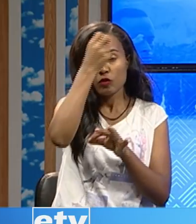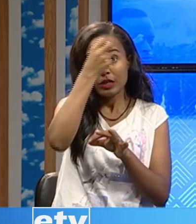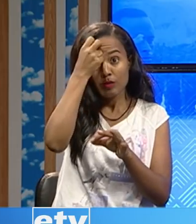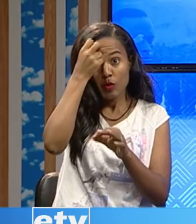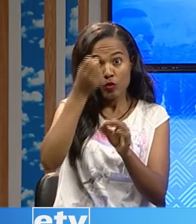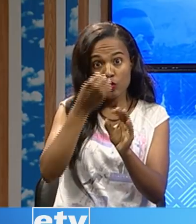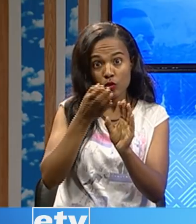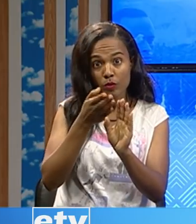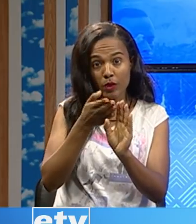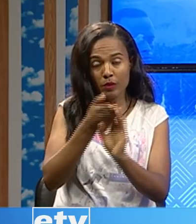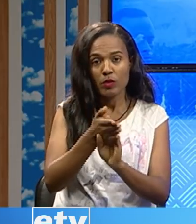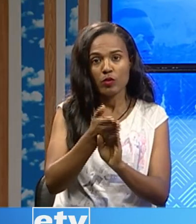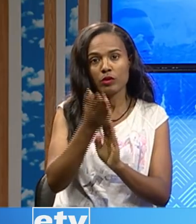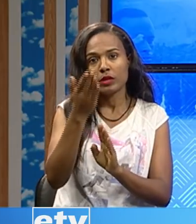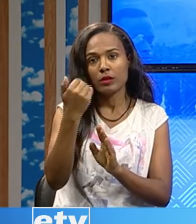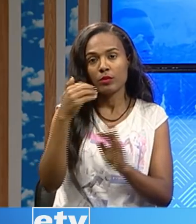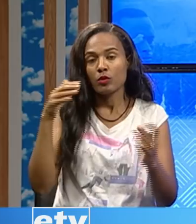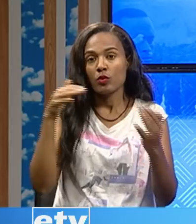በነበረው ውጊያ